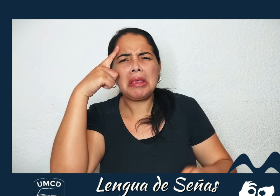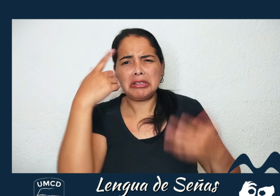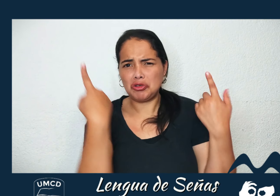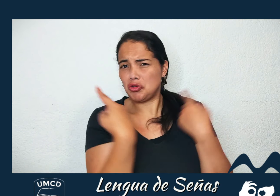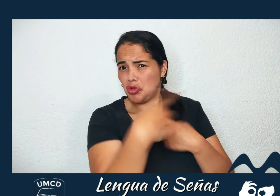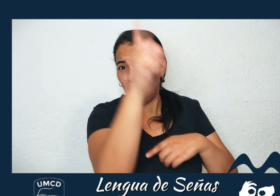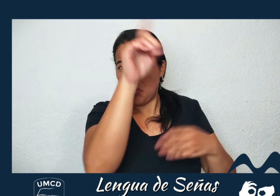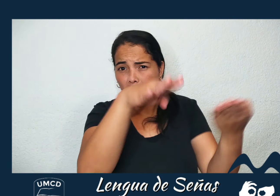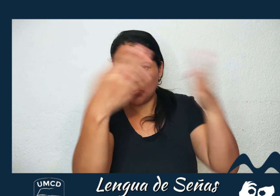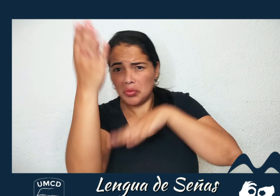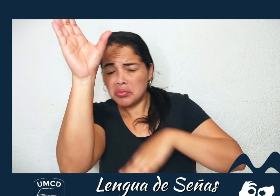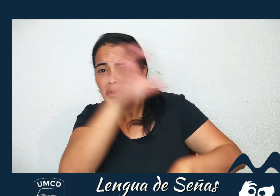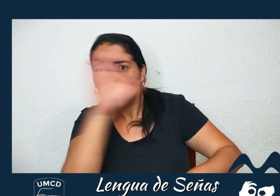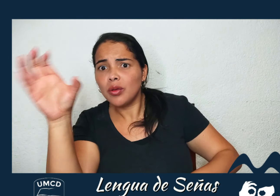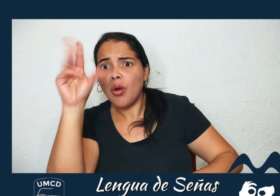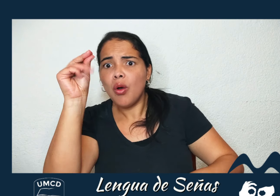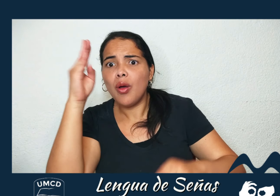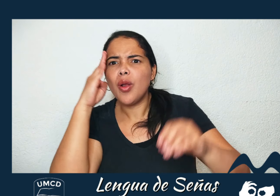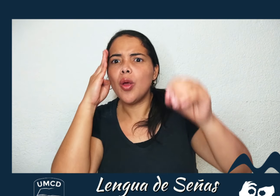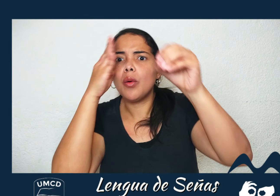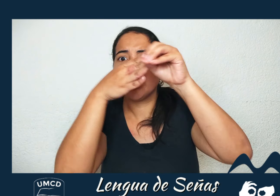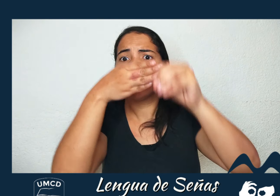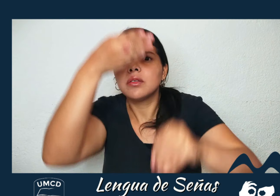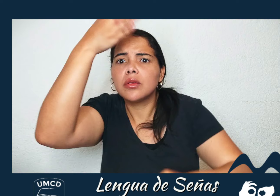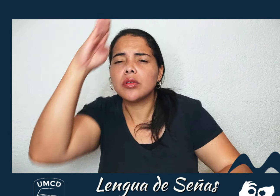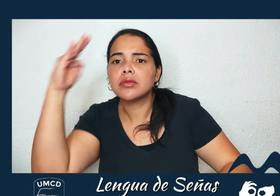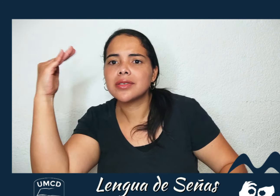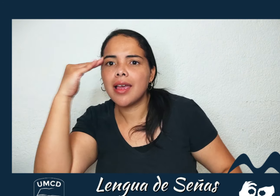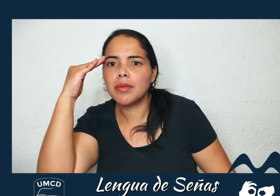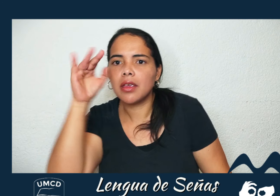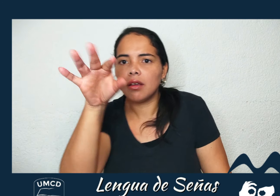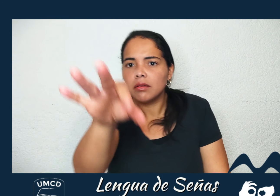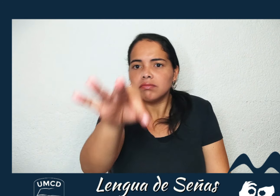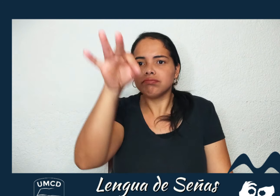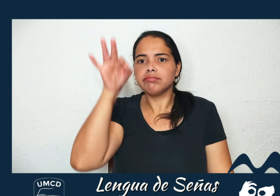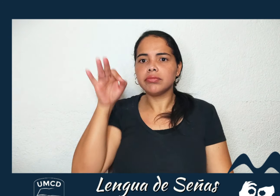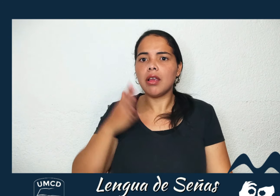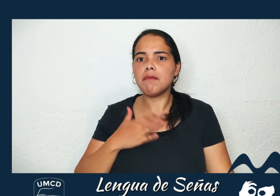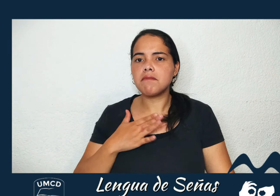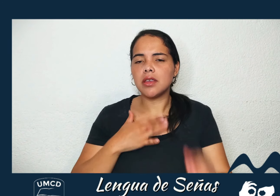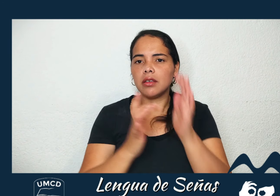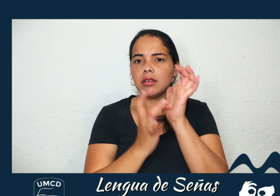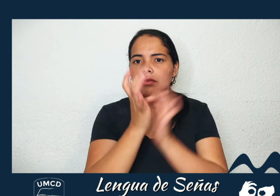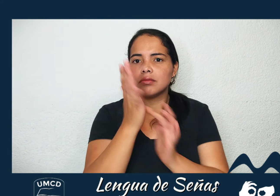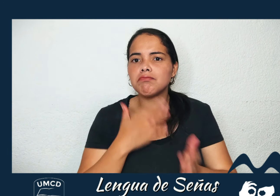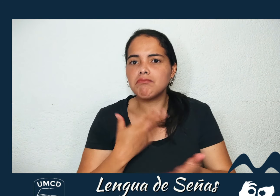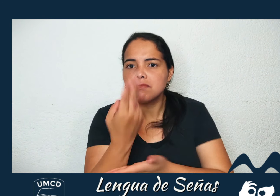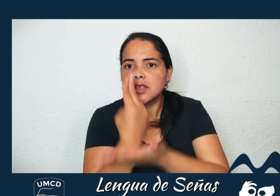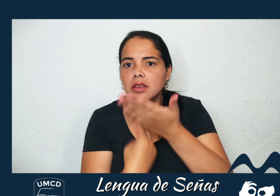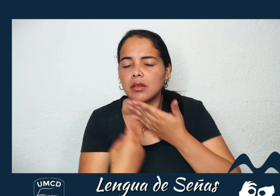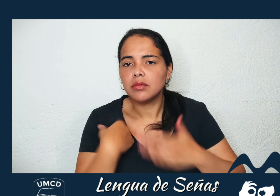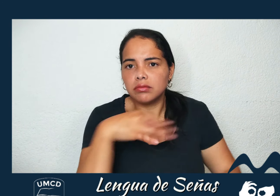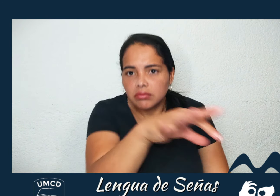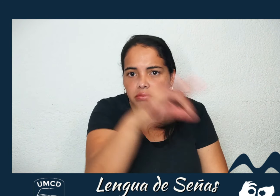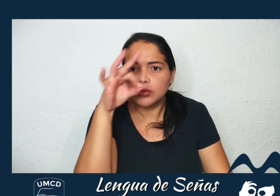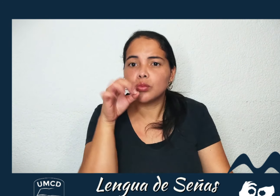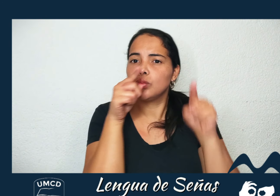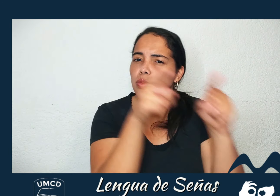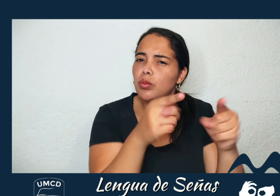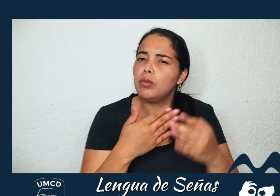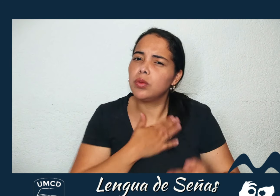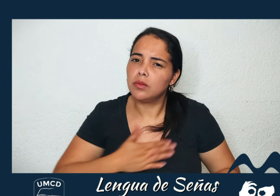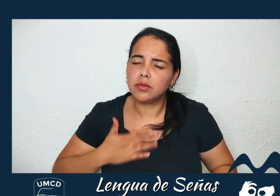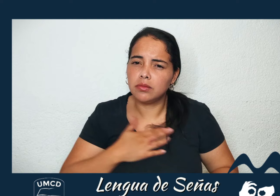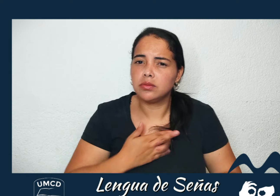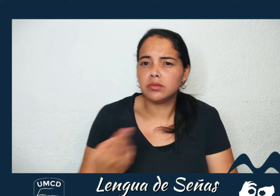sí nuestra maldad. Él toma mi culpa y la lleva a la cruz. Estando en la cruz, Él sufre el